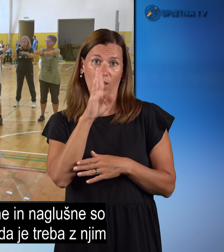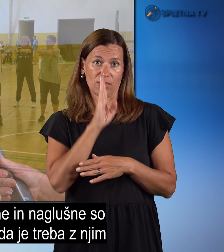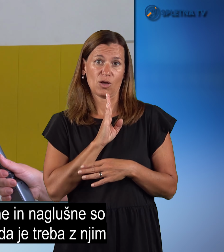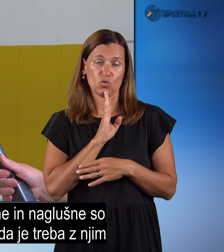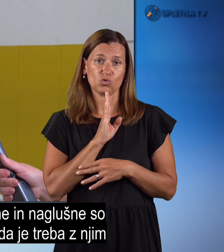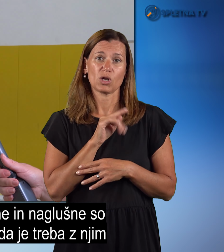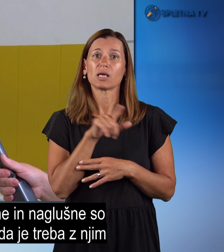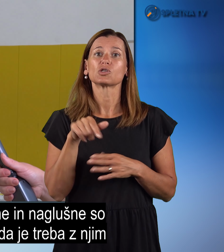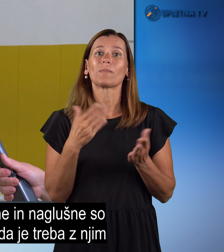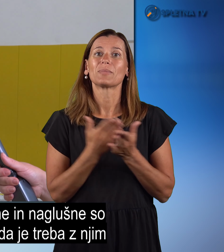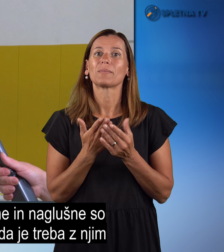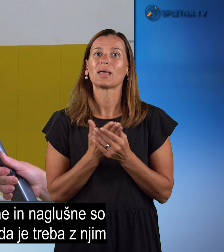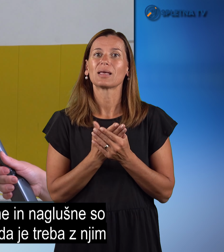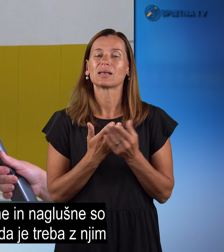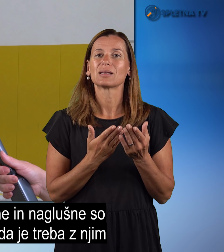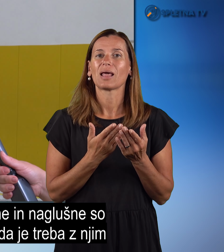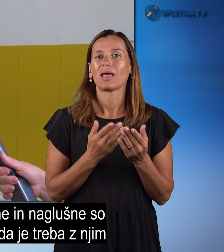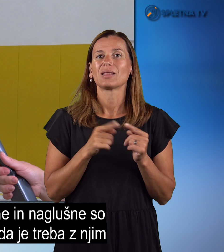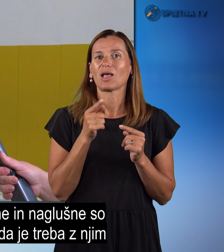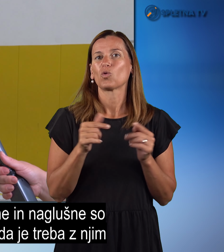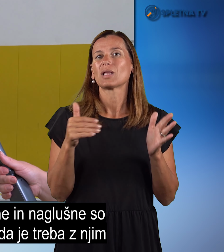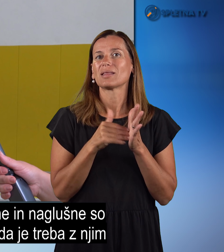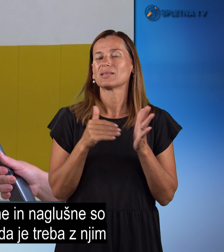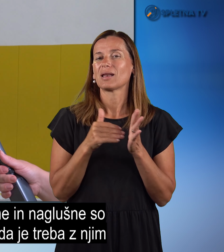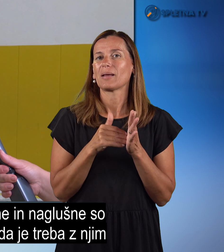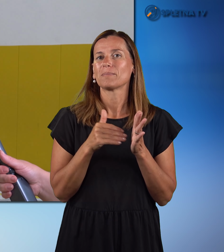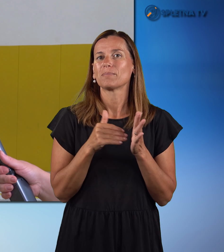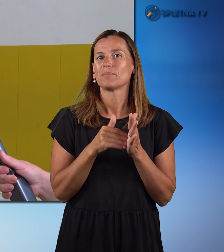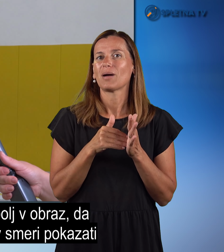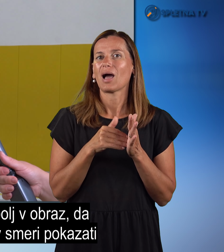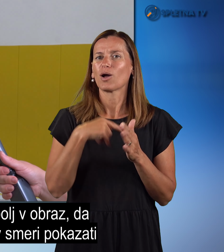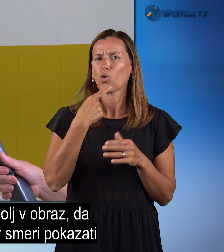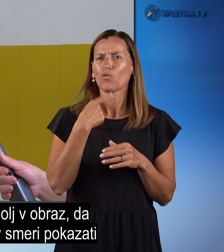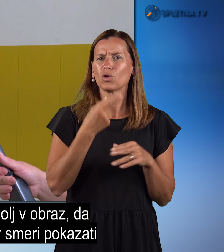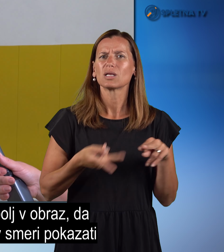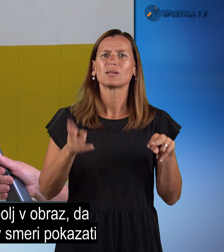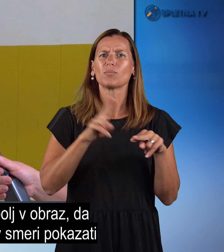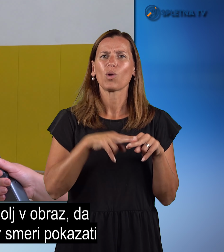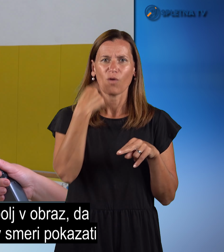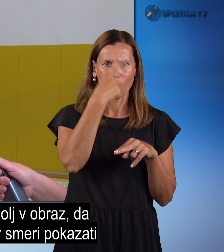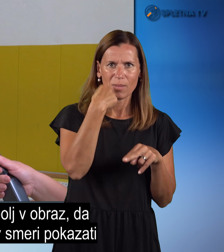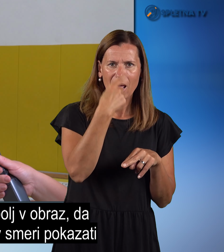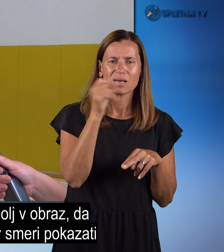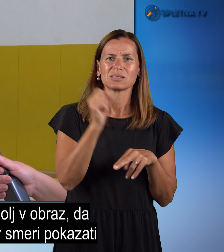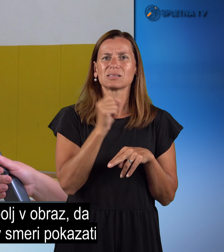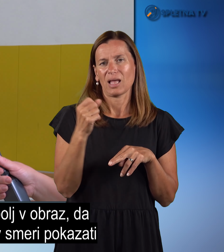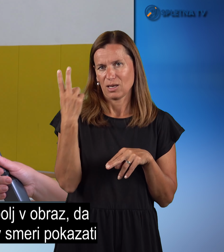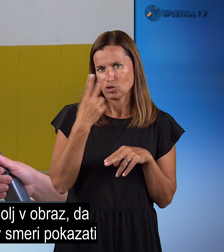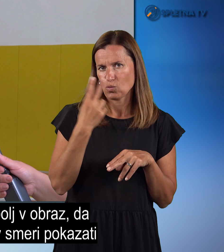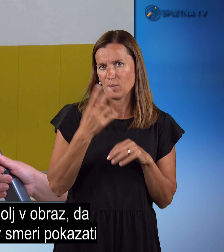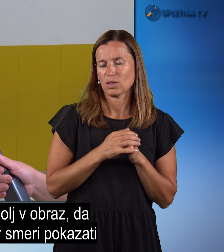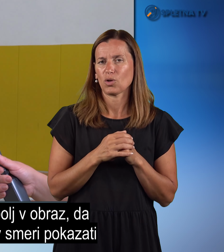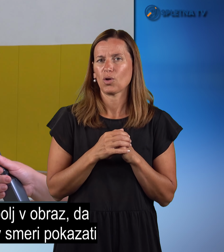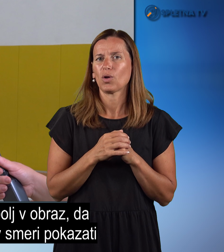gluhe in naglušne so primerne v smeri, da je treba z njim jasno govoriti bolj v obraz, da